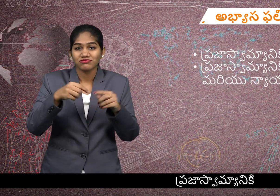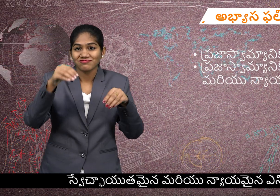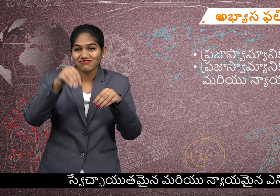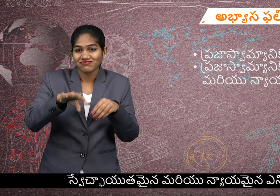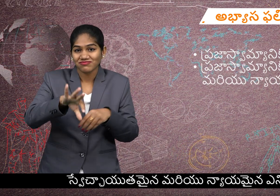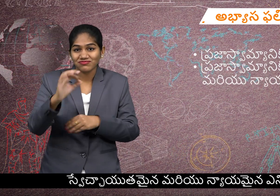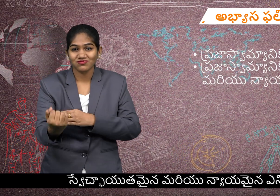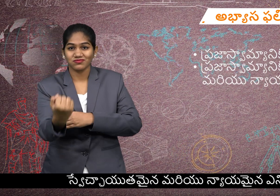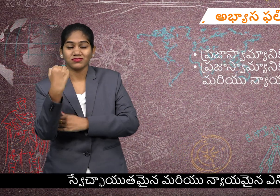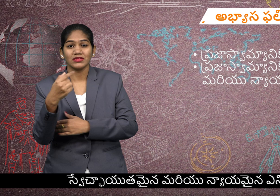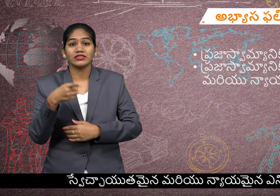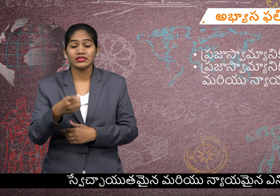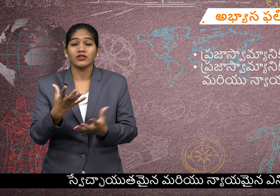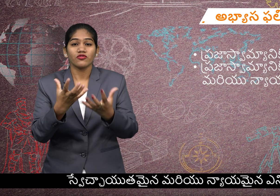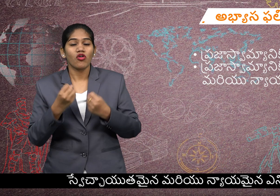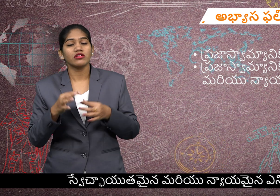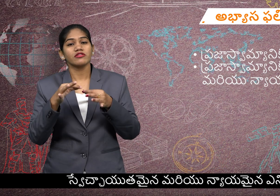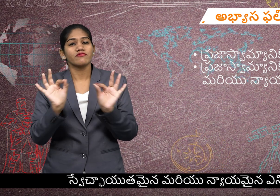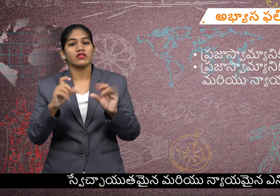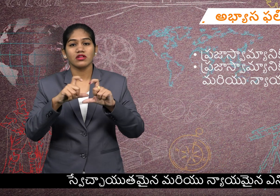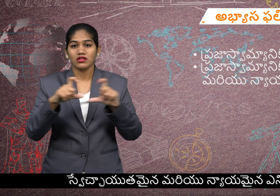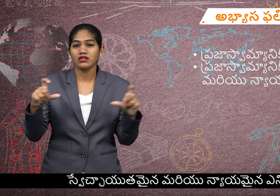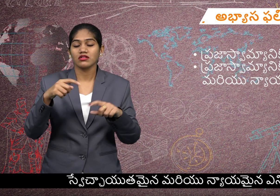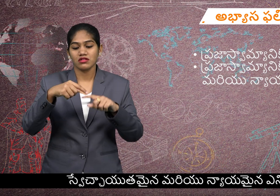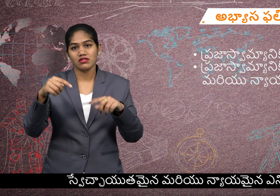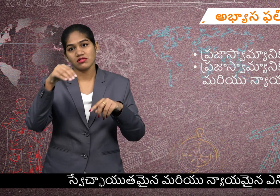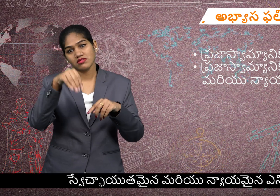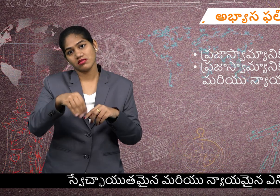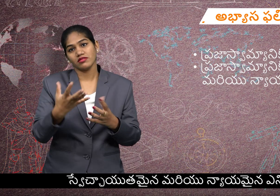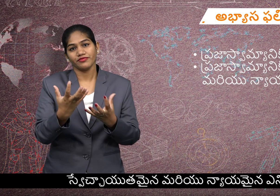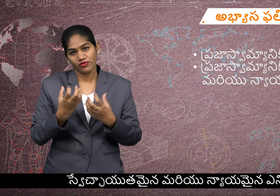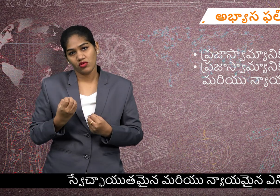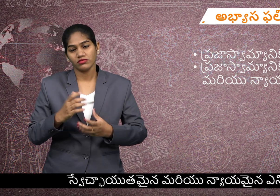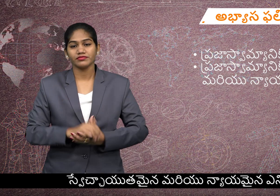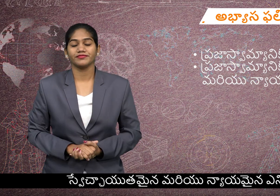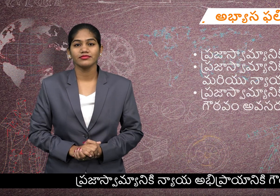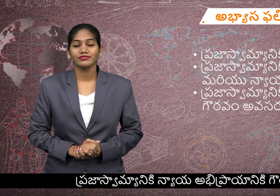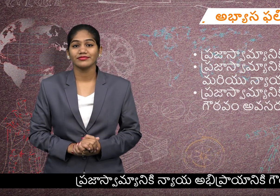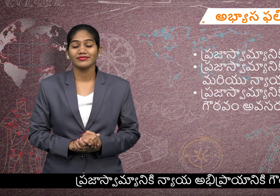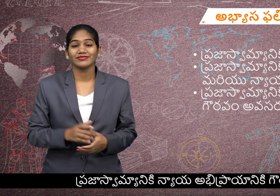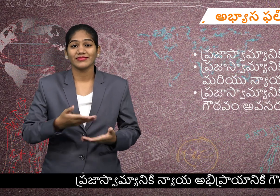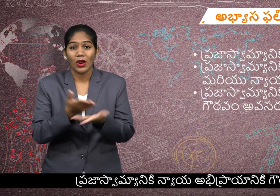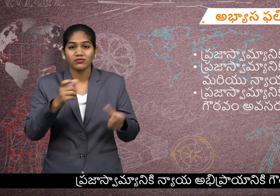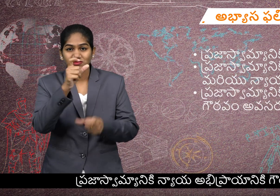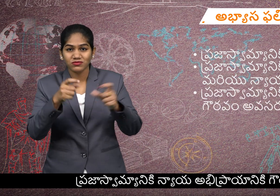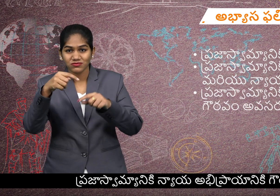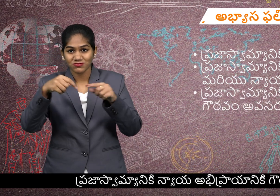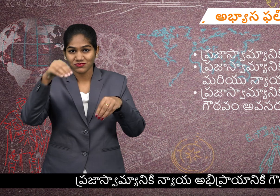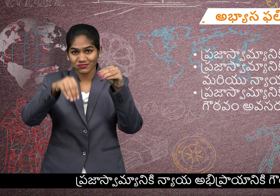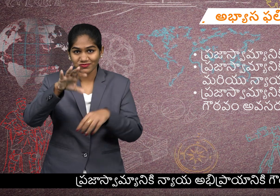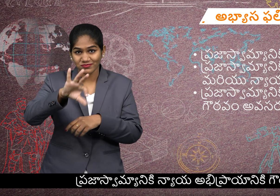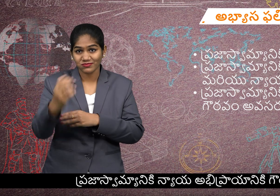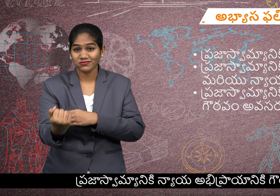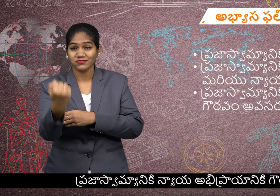ప్రజాస్వామ్యానికి స్వేచ్ఛాయుతమైన మరియు న్యాయమైన ఎన్నికలు అవసరం. ప్రజాస్వామ్యానికి